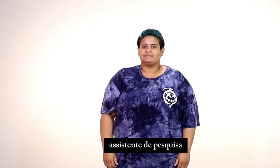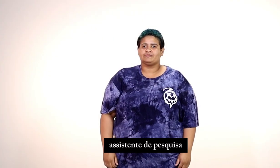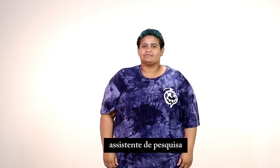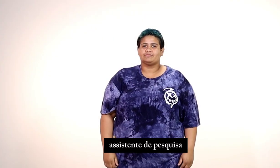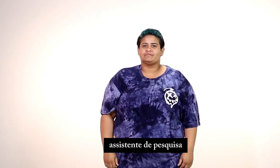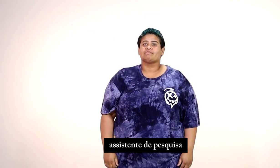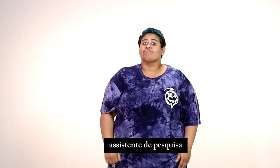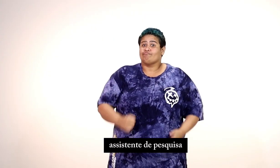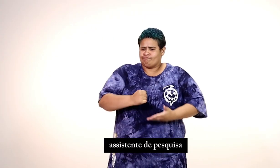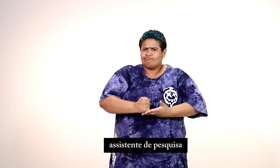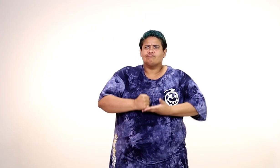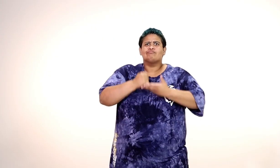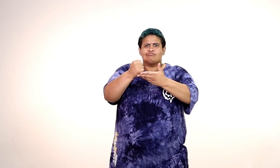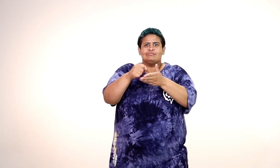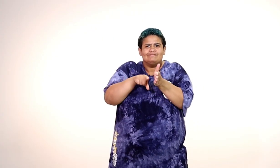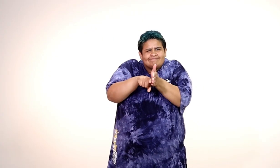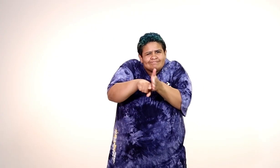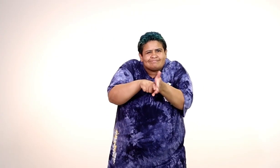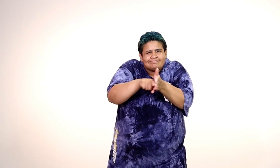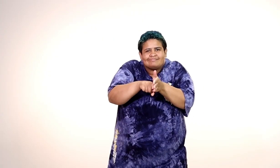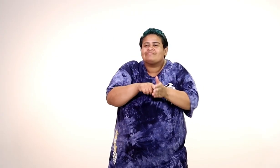assistente de pesquisa,